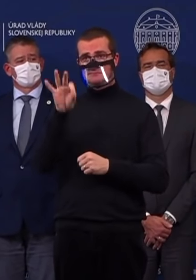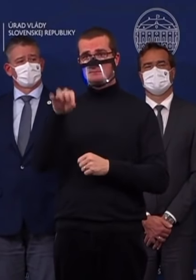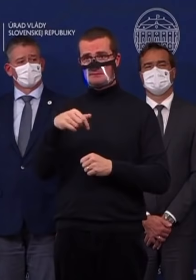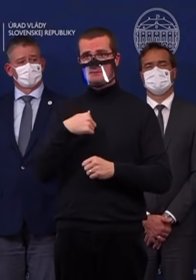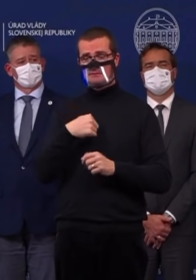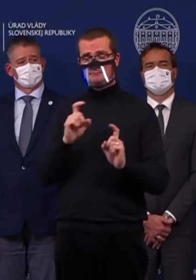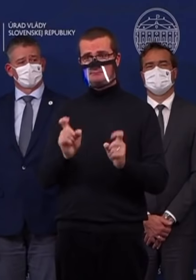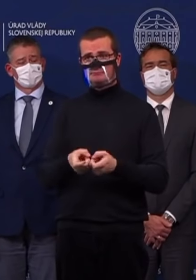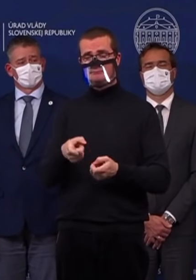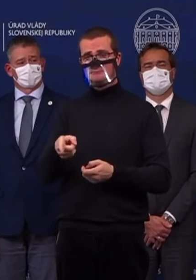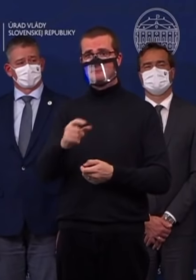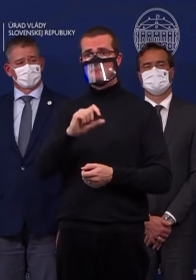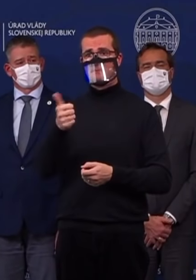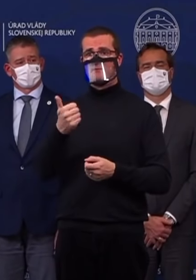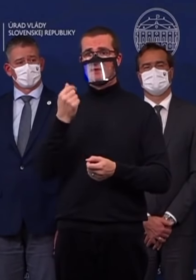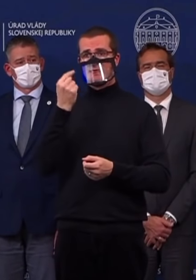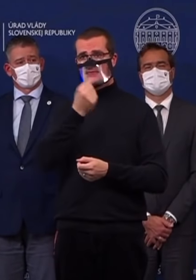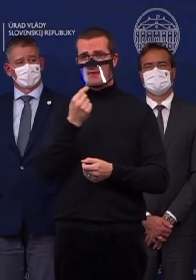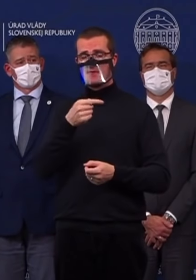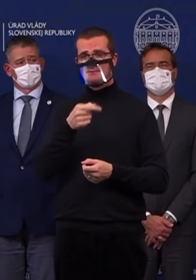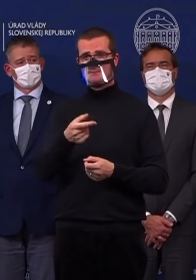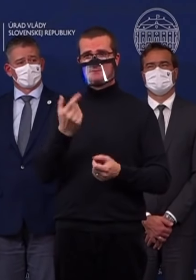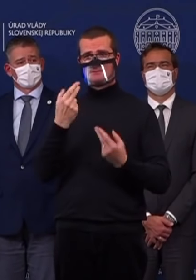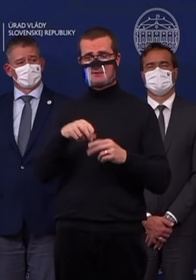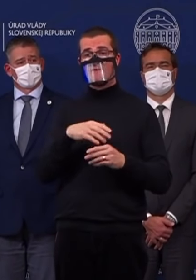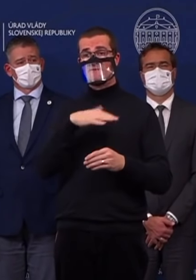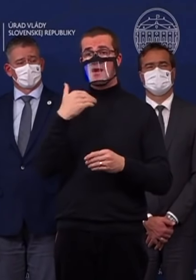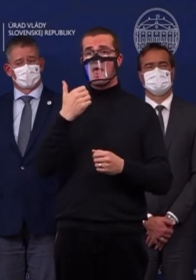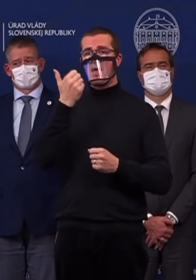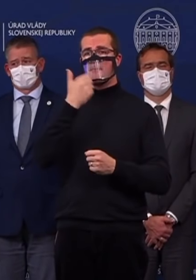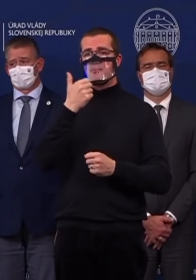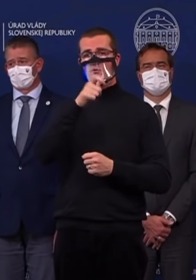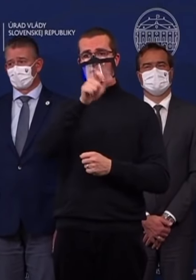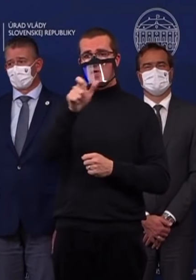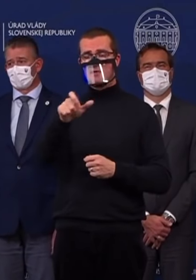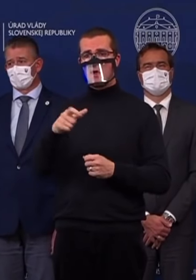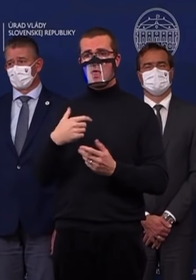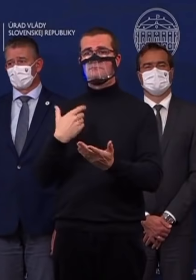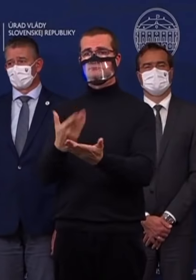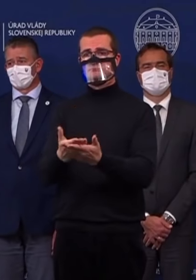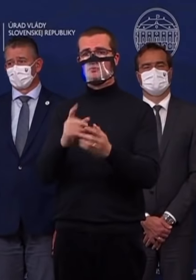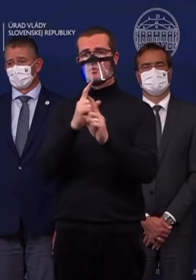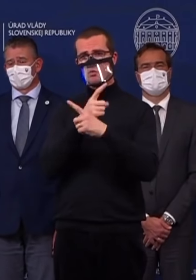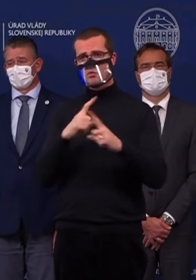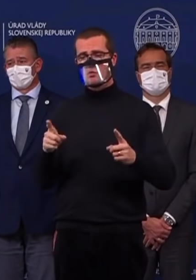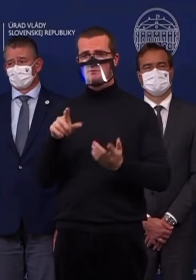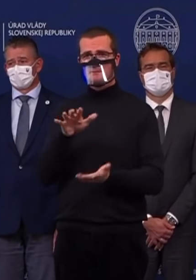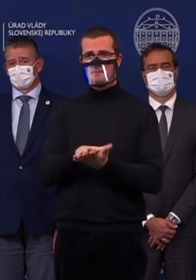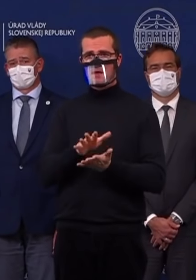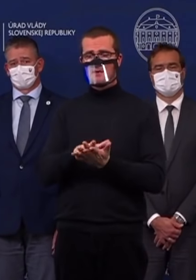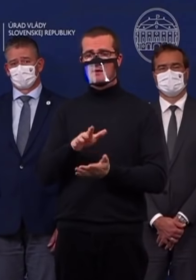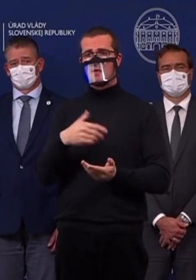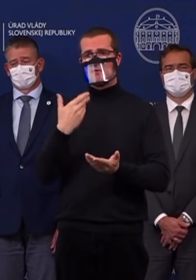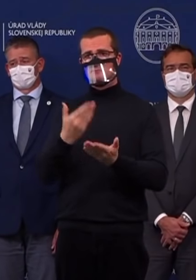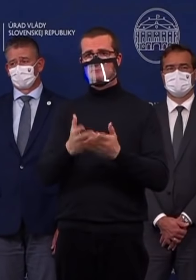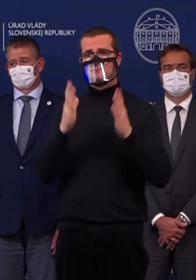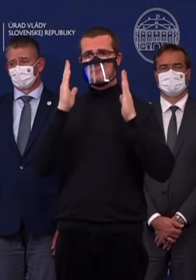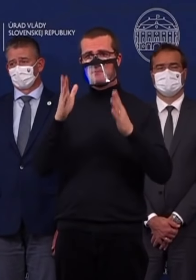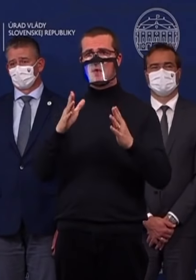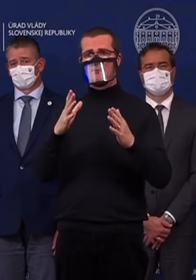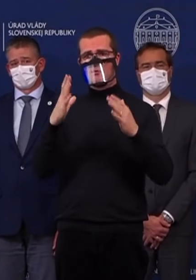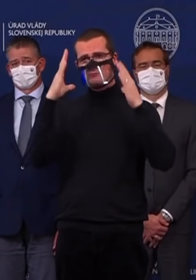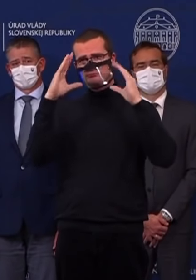jedno zo zistení toho pilotného testovania je to, že mnoho podnikateľov poskytlo rôzny materiál samospráve priamo na mieste.